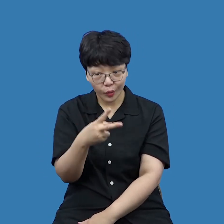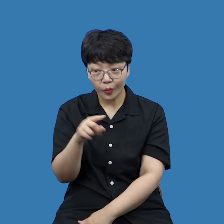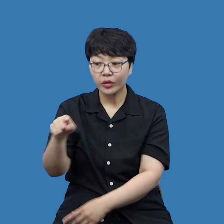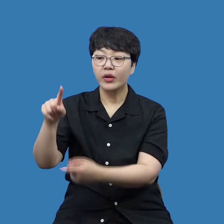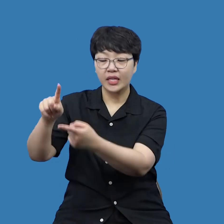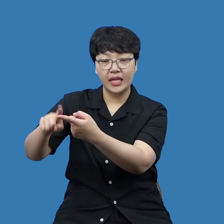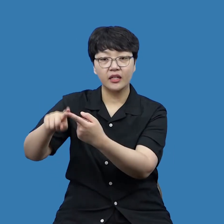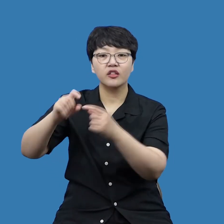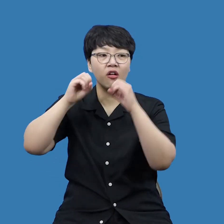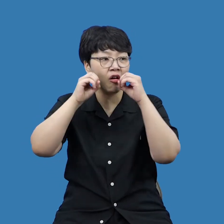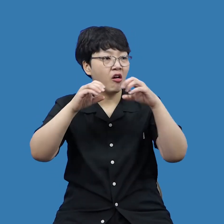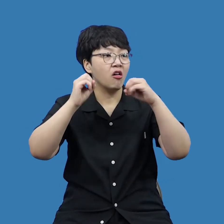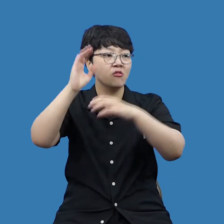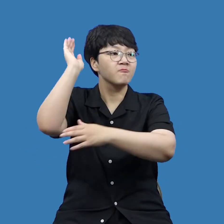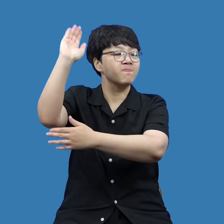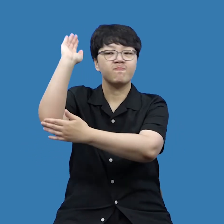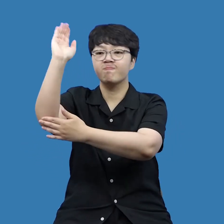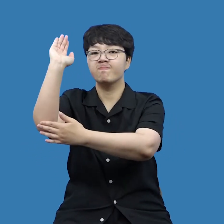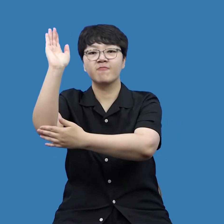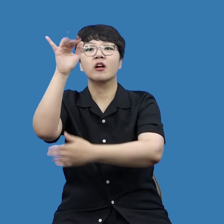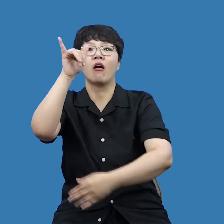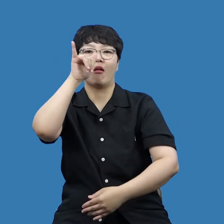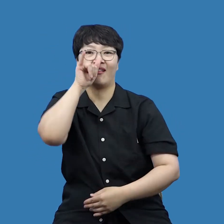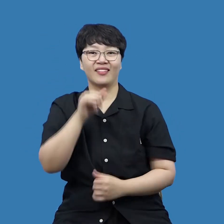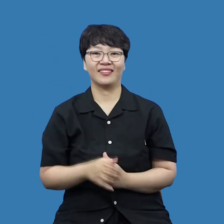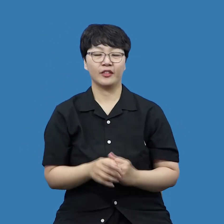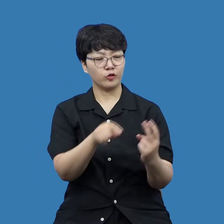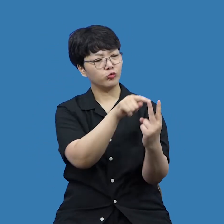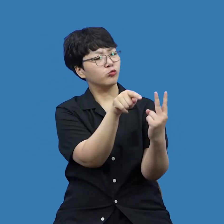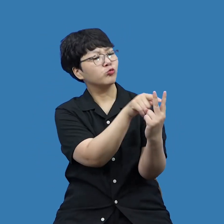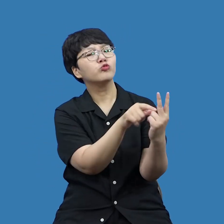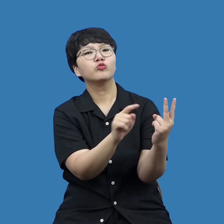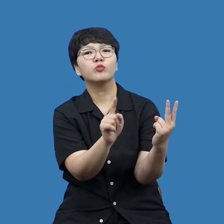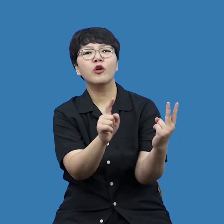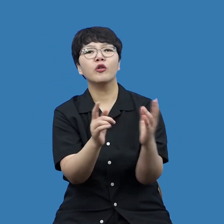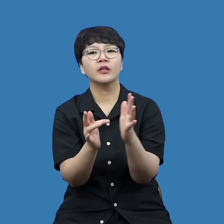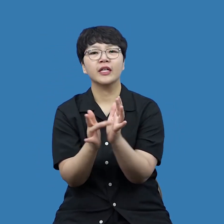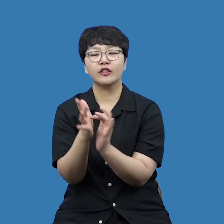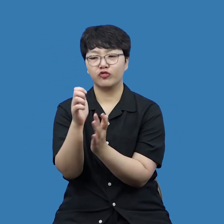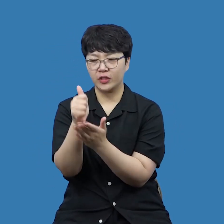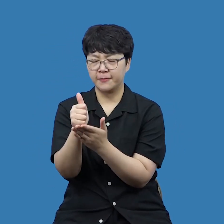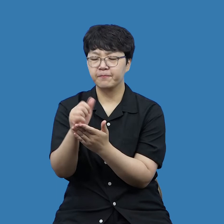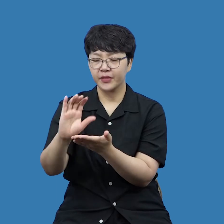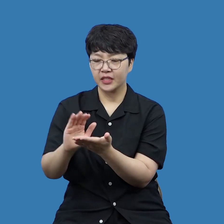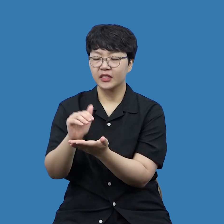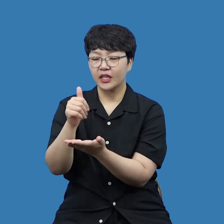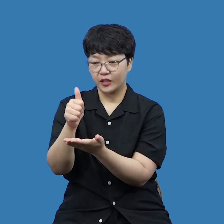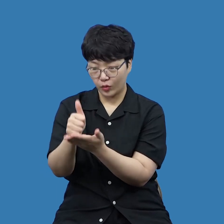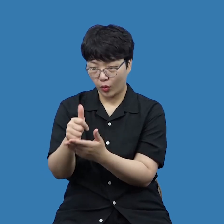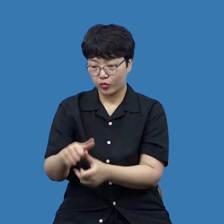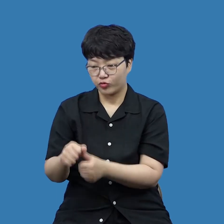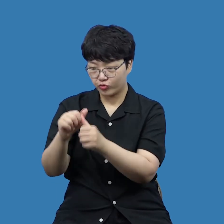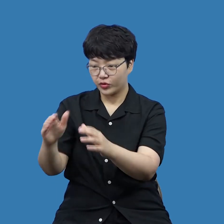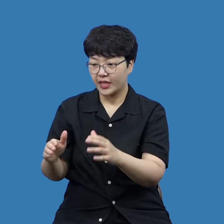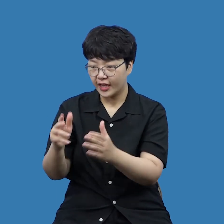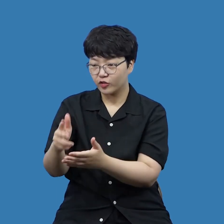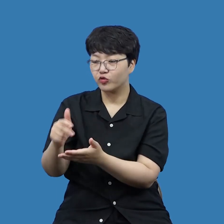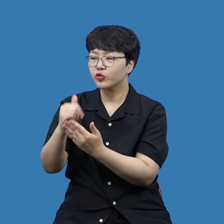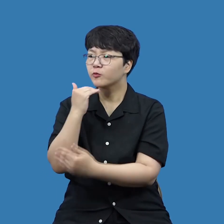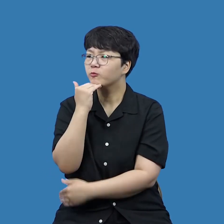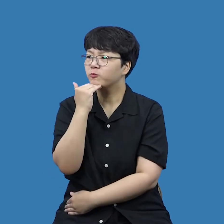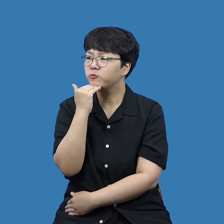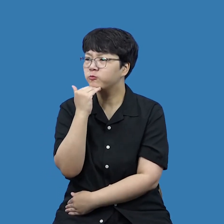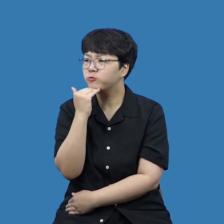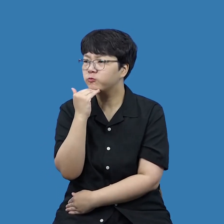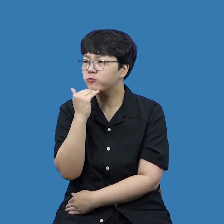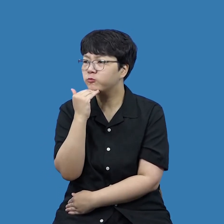증언했다 이 말입니다. 그러니까 두 사람 모두 메시아의 오심을 꿈꾸고 있었던 것입니다. 꿈은 인생을 아름답고